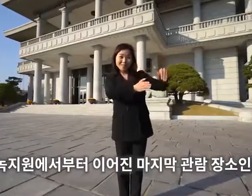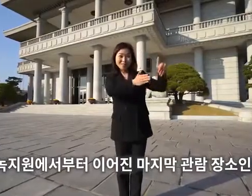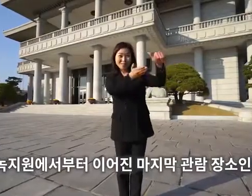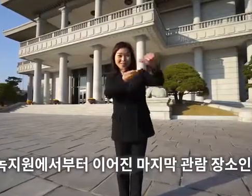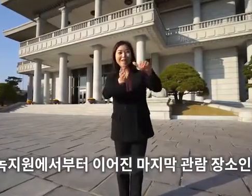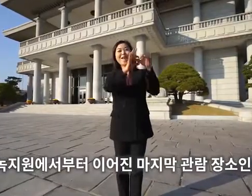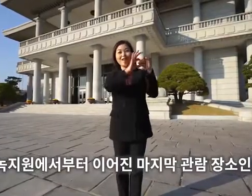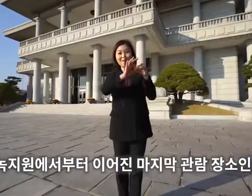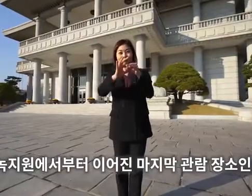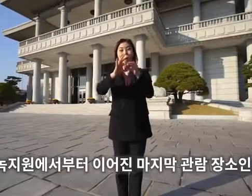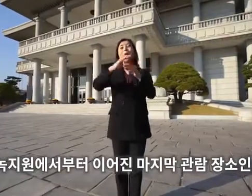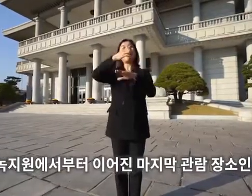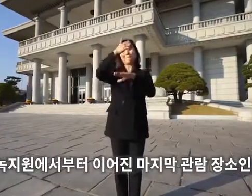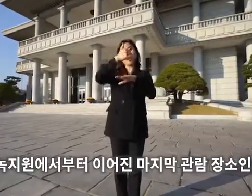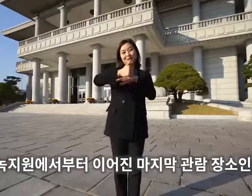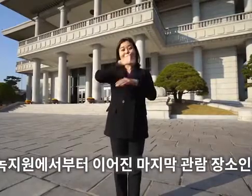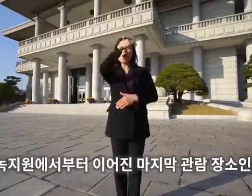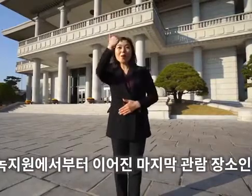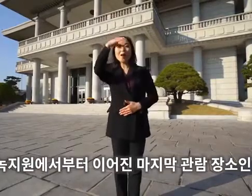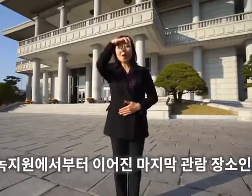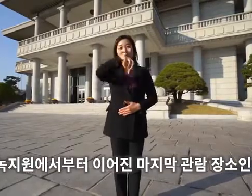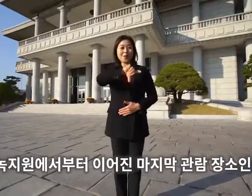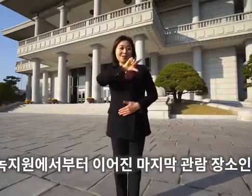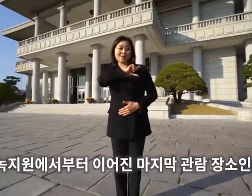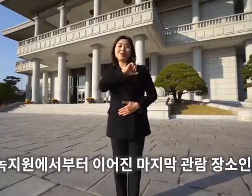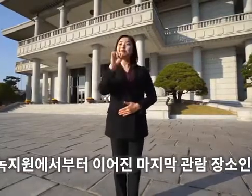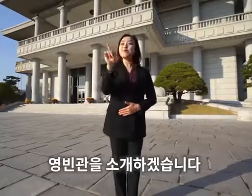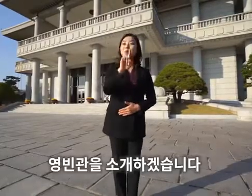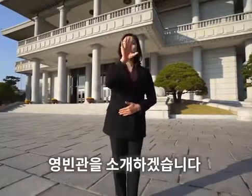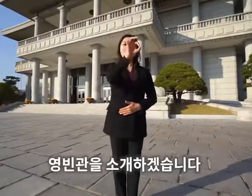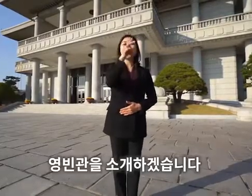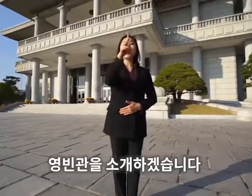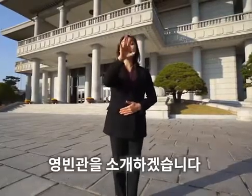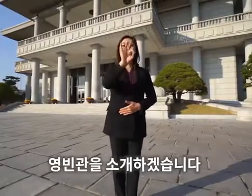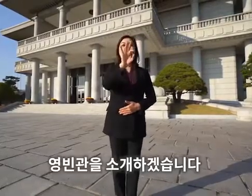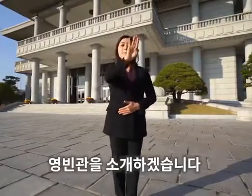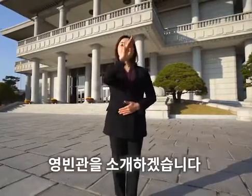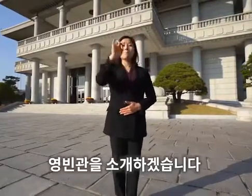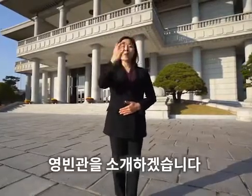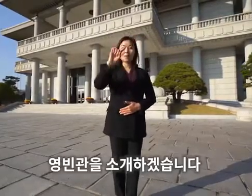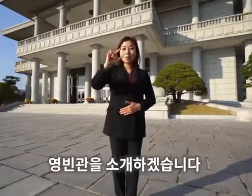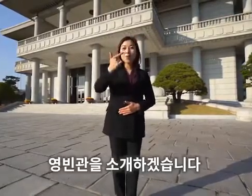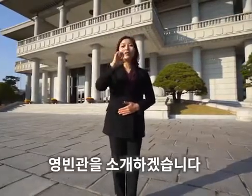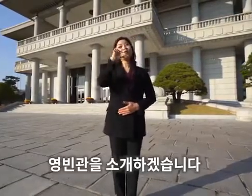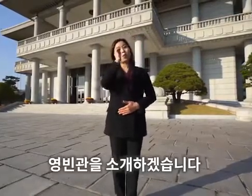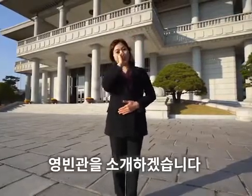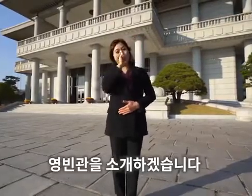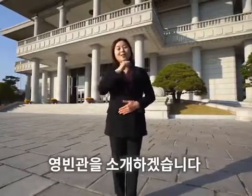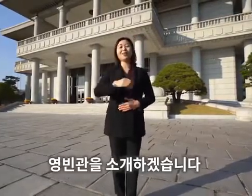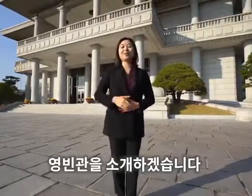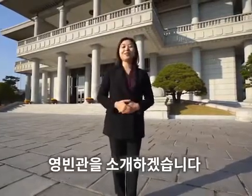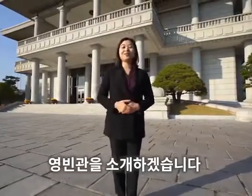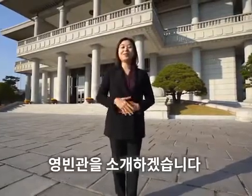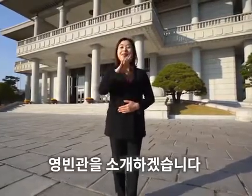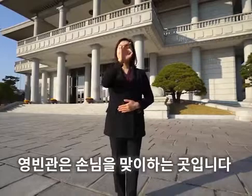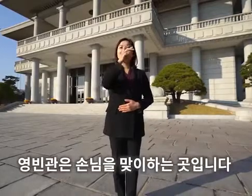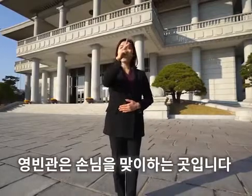녹지원에서부터 이어진 마지막 관람 장소인 영빈관을 소개하겠습니다.